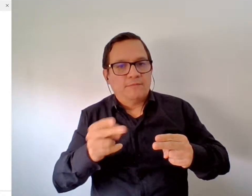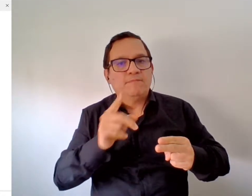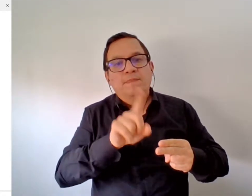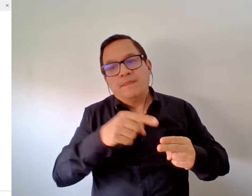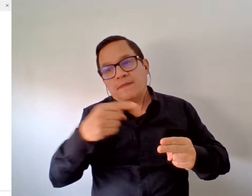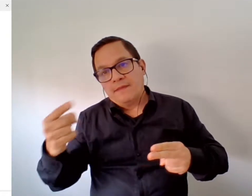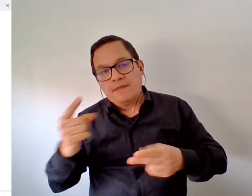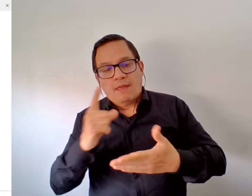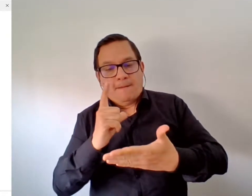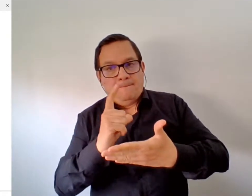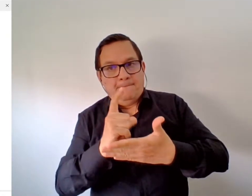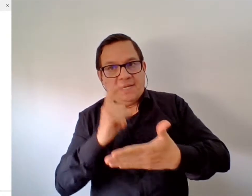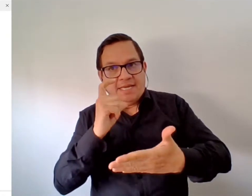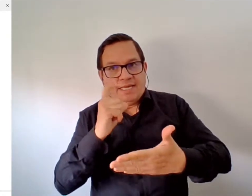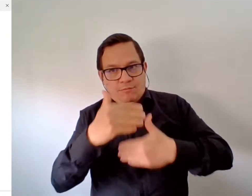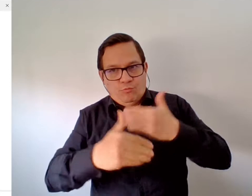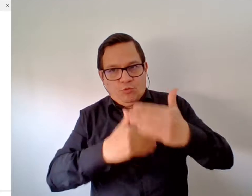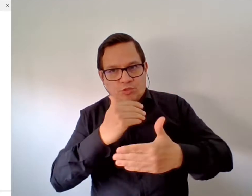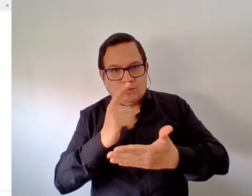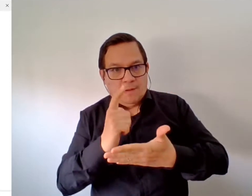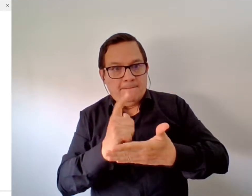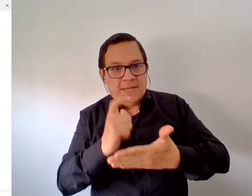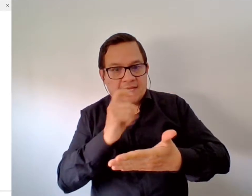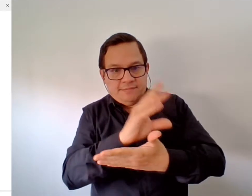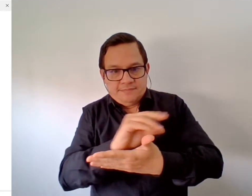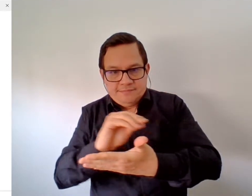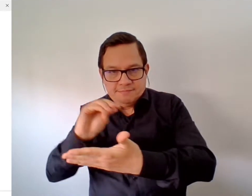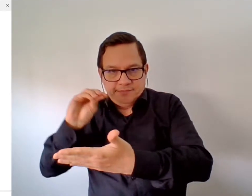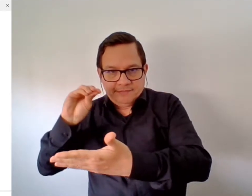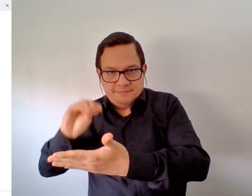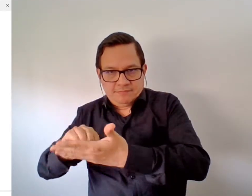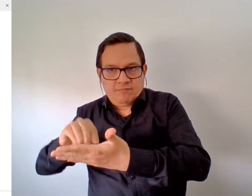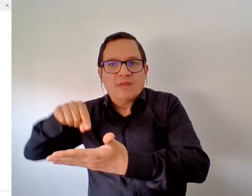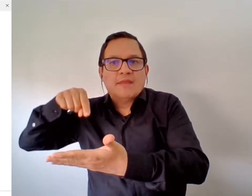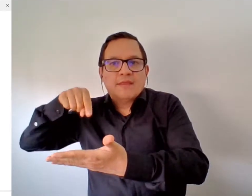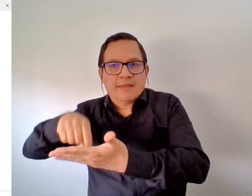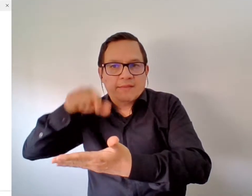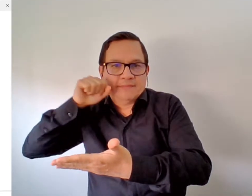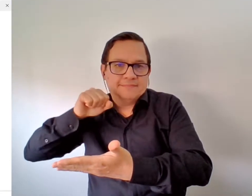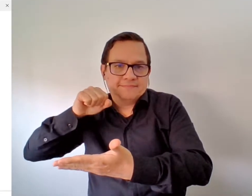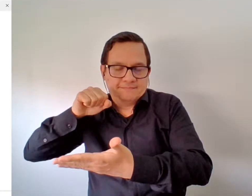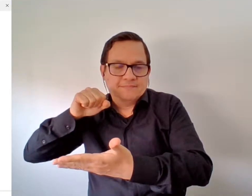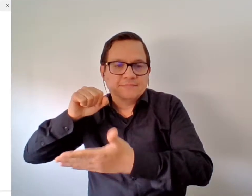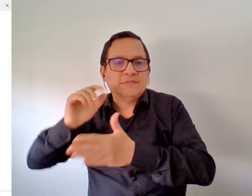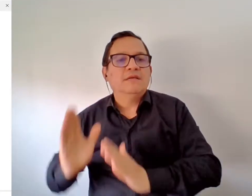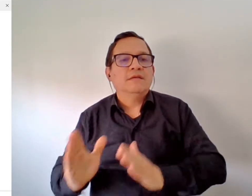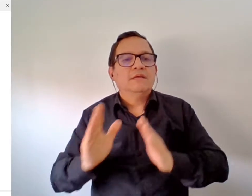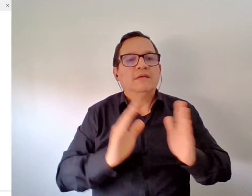Adicionar una imagen del proceso de instalación en vez de este texto.